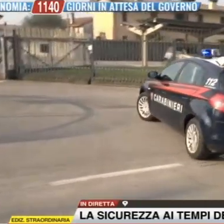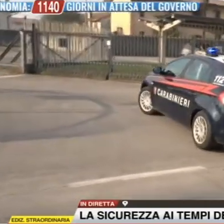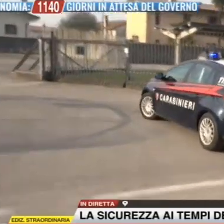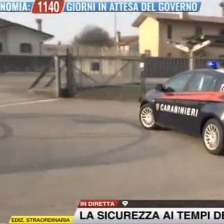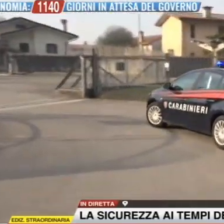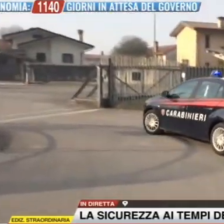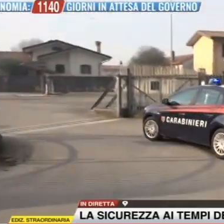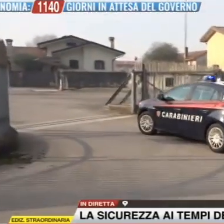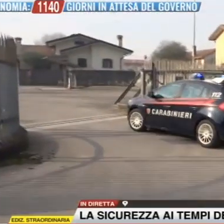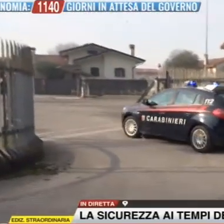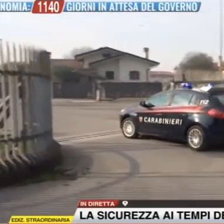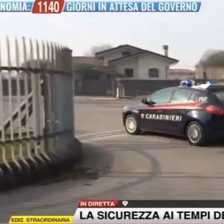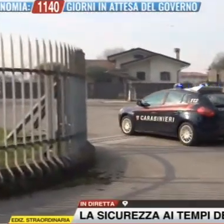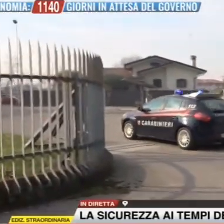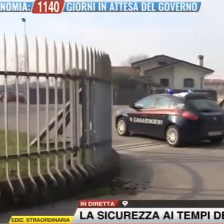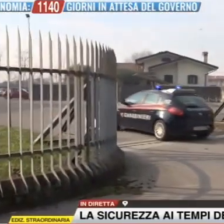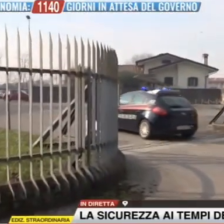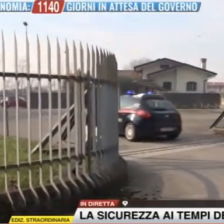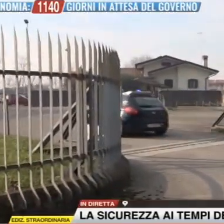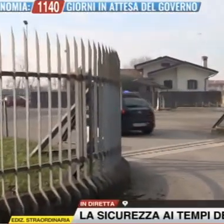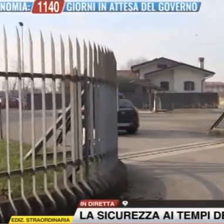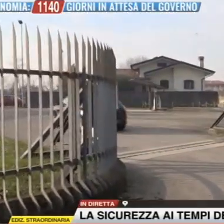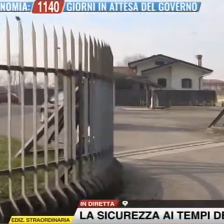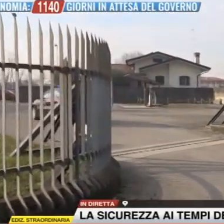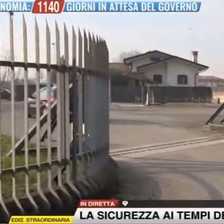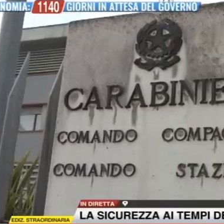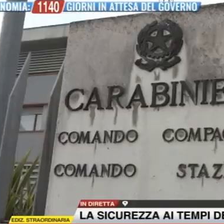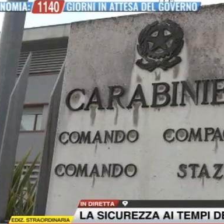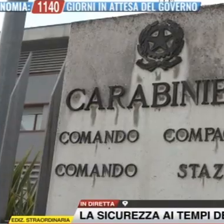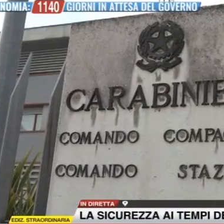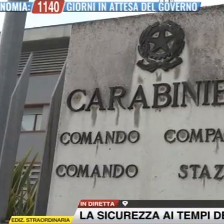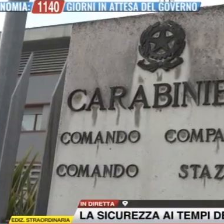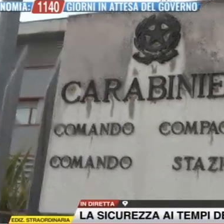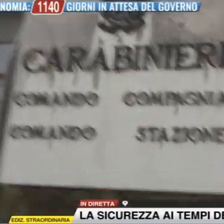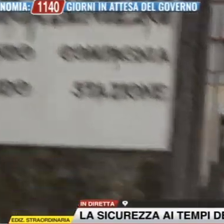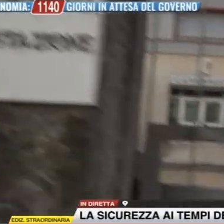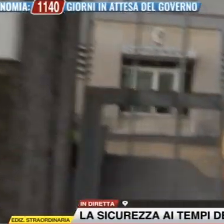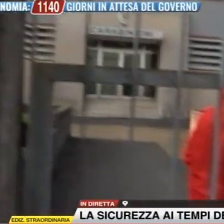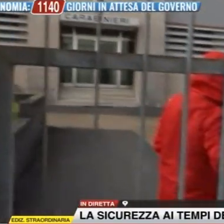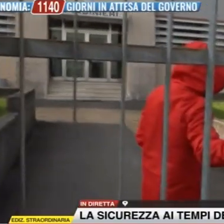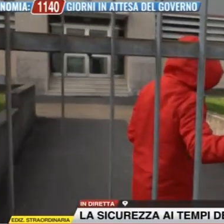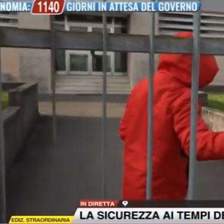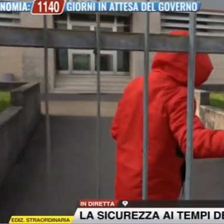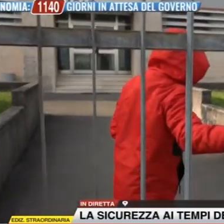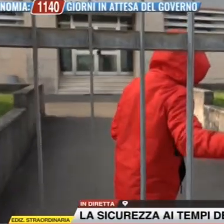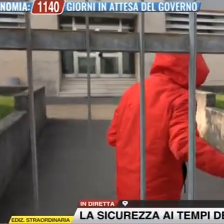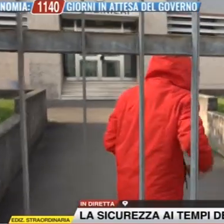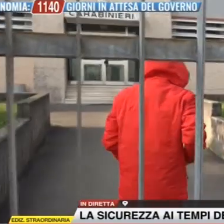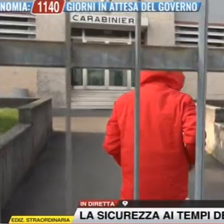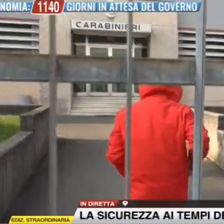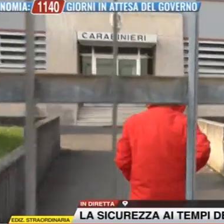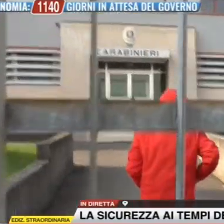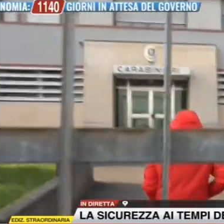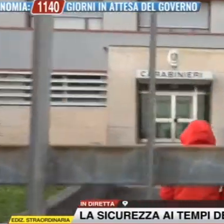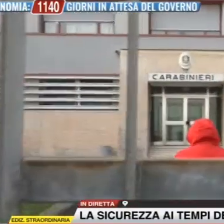o resta nella media purtroppo alta? Voi particolarmente a Castelfranco siete particolarmente attivi su questo fronte. Le truffe online,